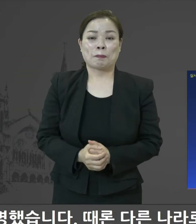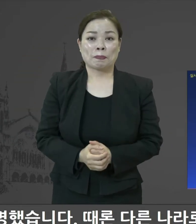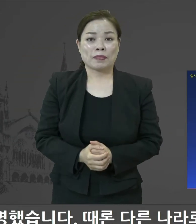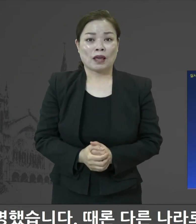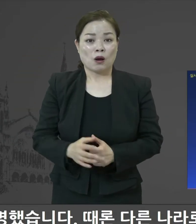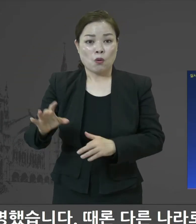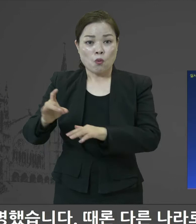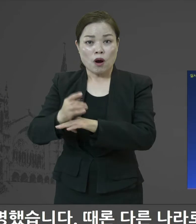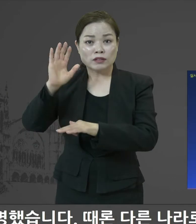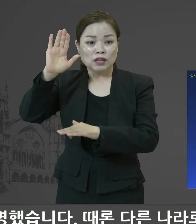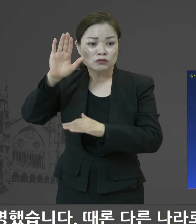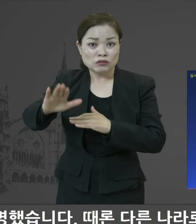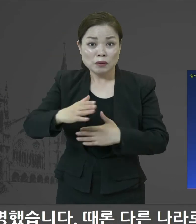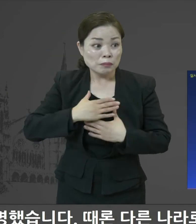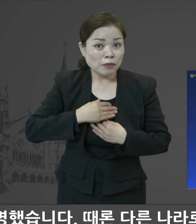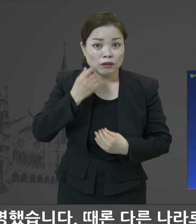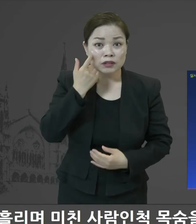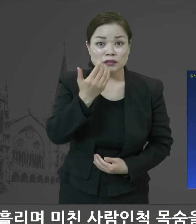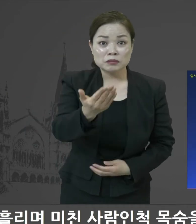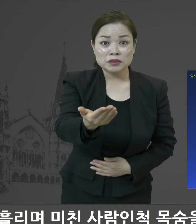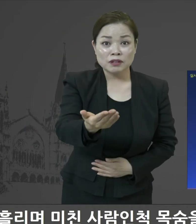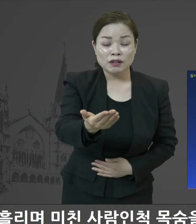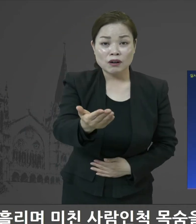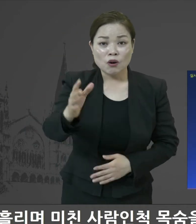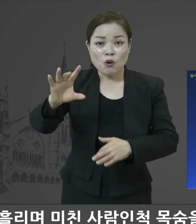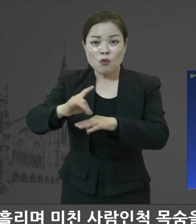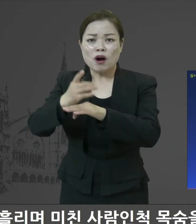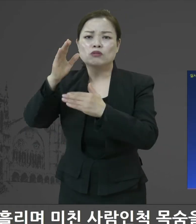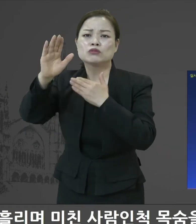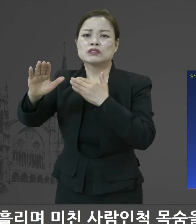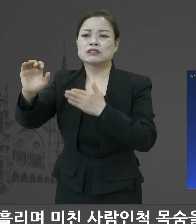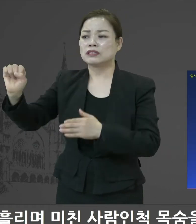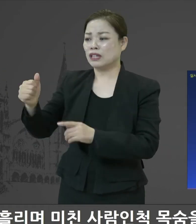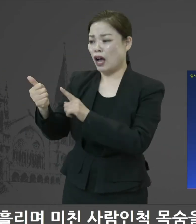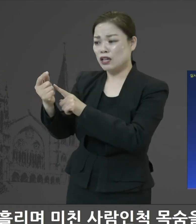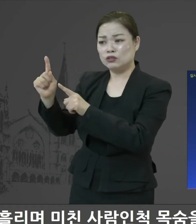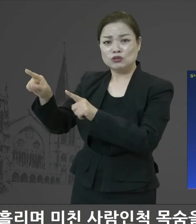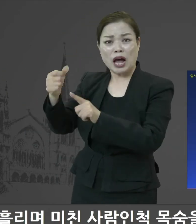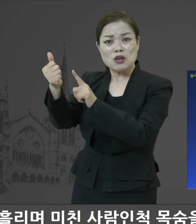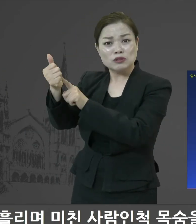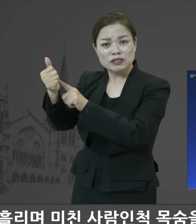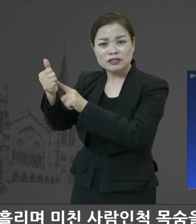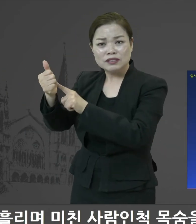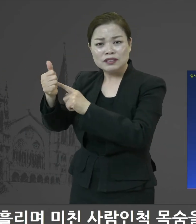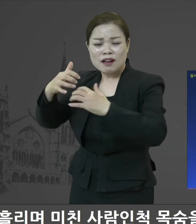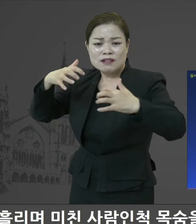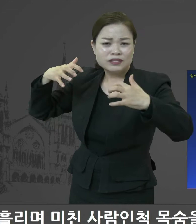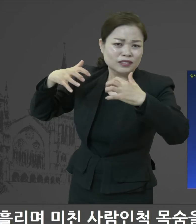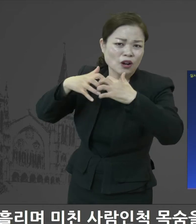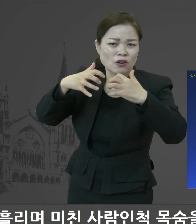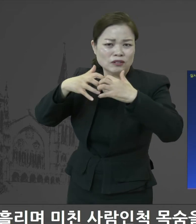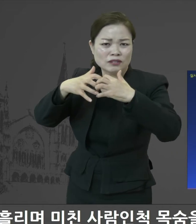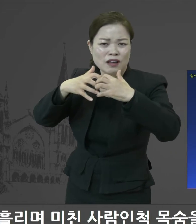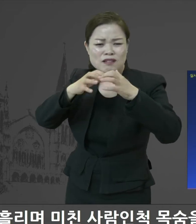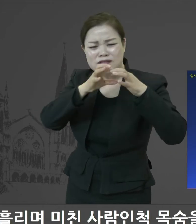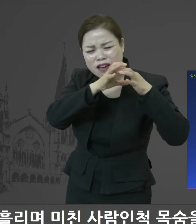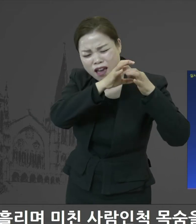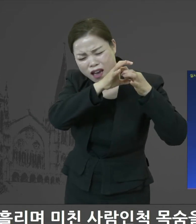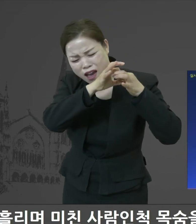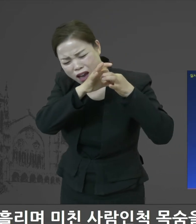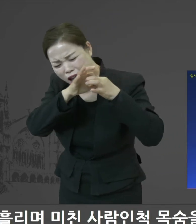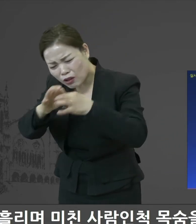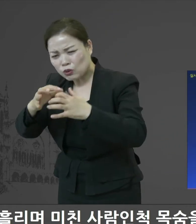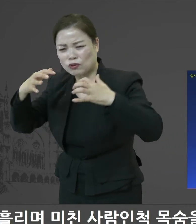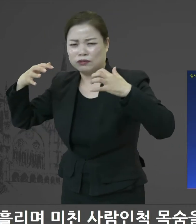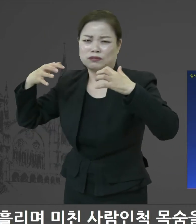왕이 되고 난 이후에는 평안했습니까? 왕이 되고 난 이후에 다윗은 온통 전쟁의 역사에 참여하였습니다. 얼마나 많은